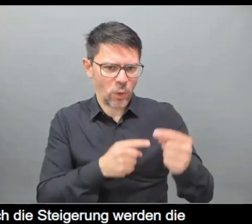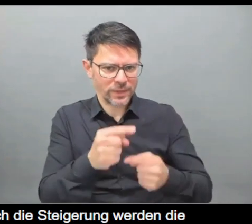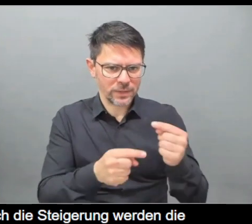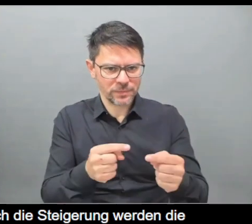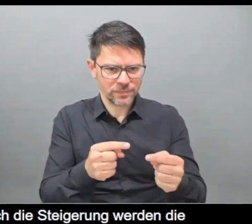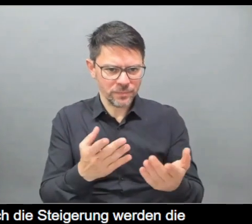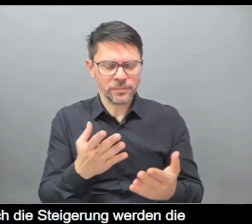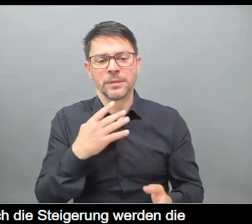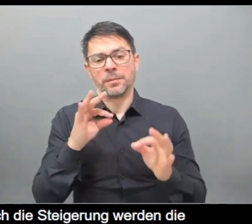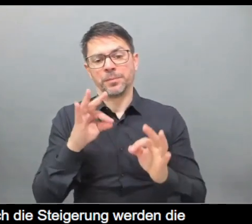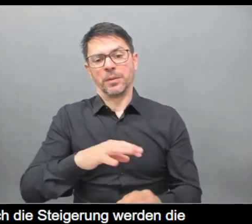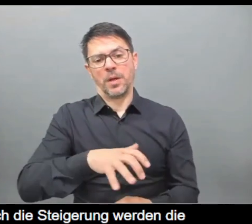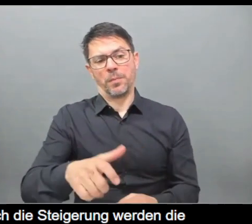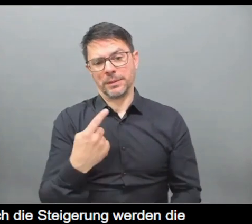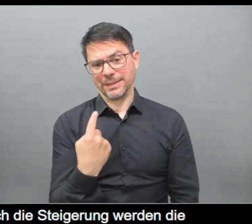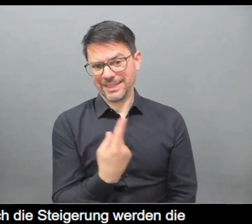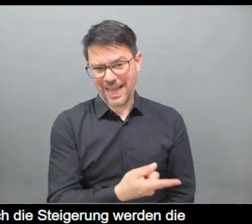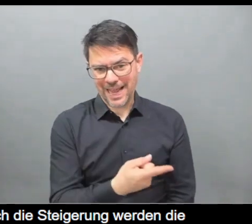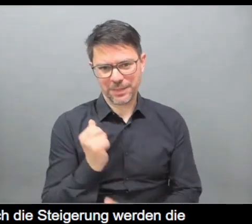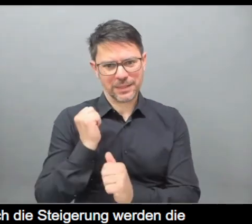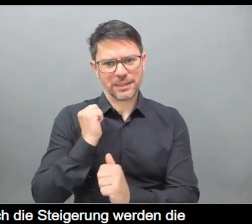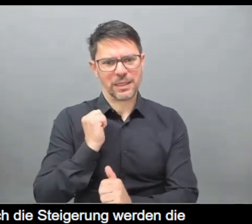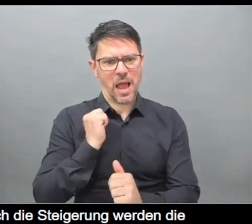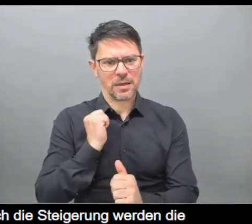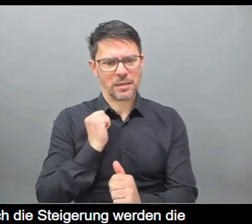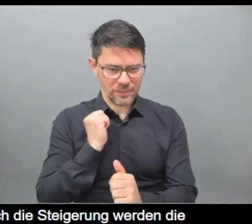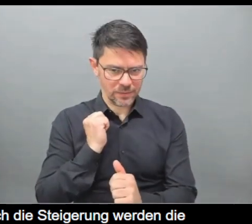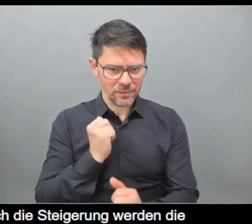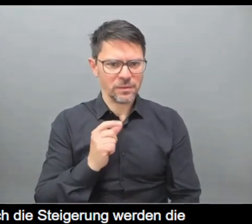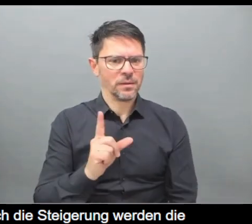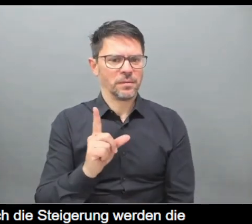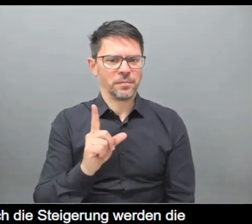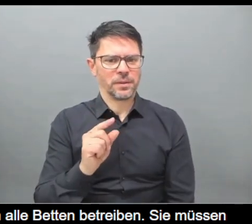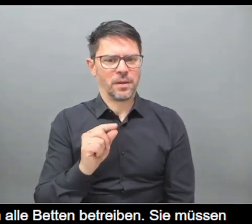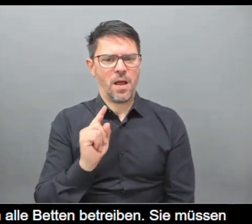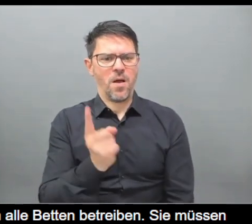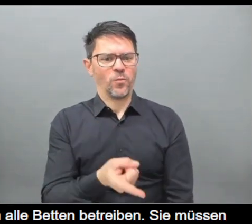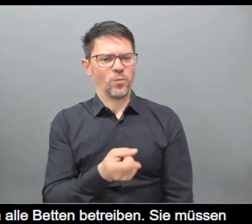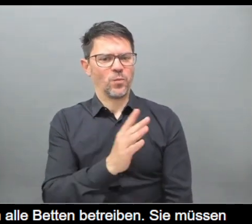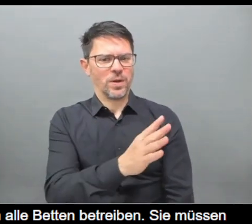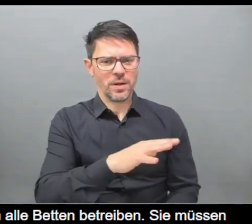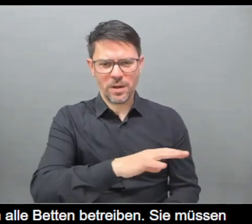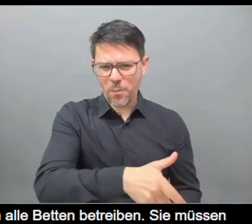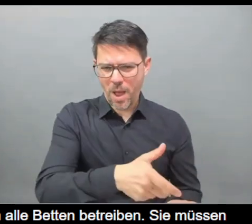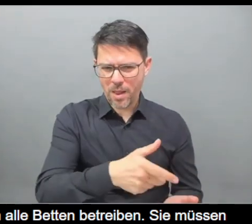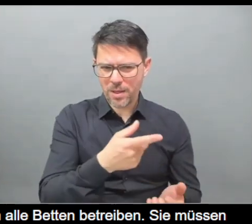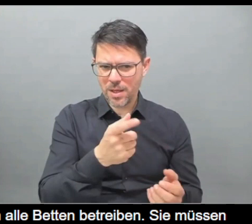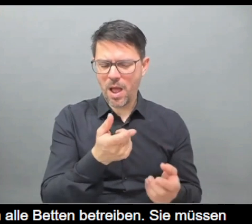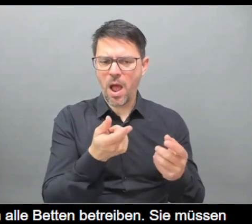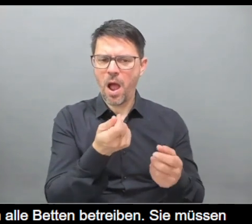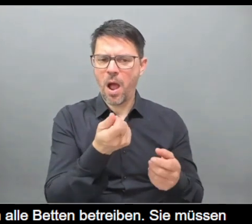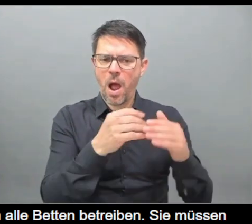Leistungsfähigkeit übersteigen. Abgesehen davon ist es nicht sachgerecht, wenn die Kommunen zu